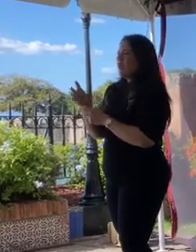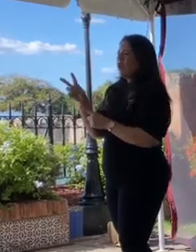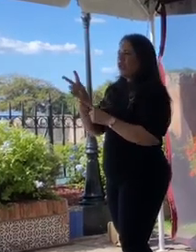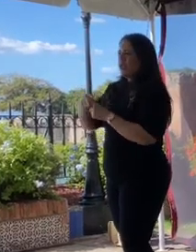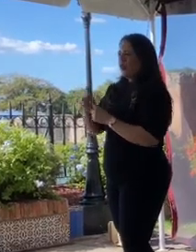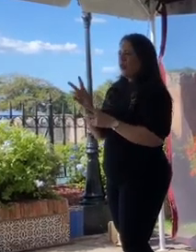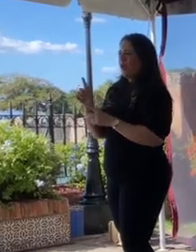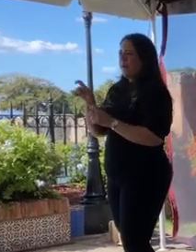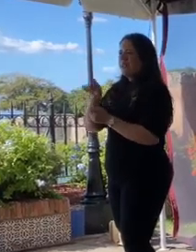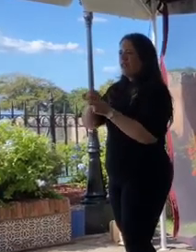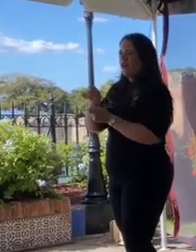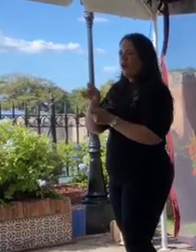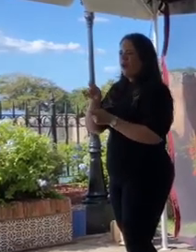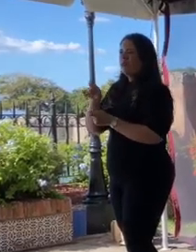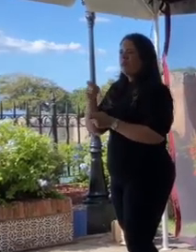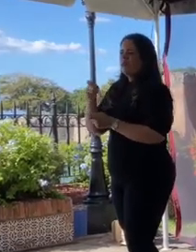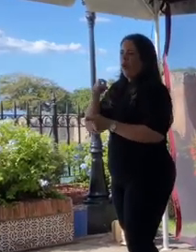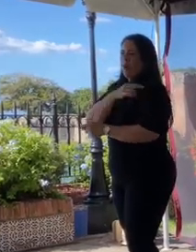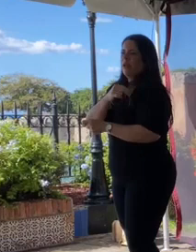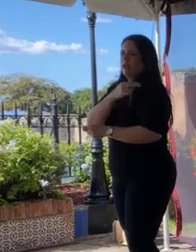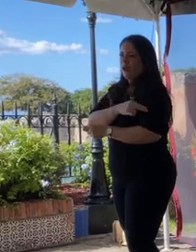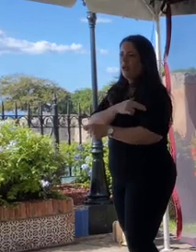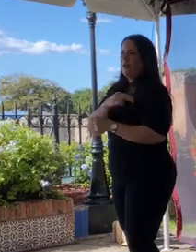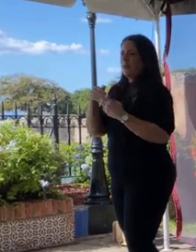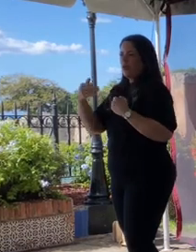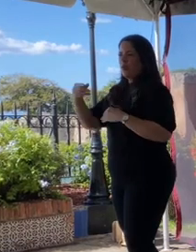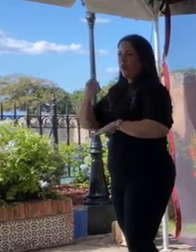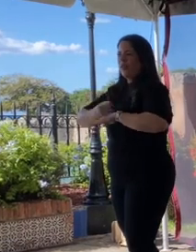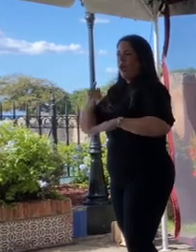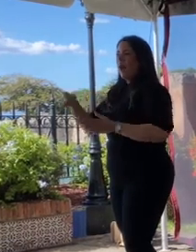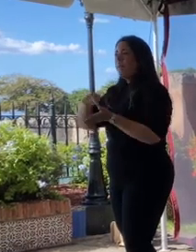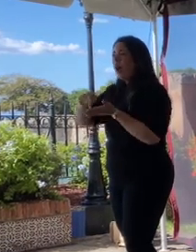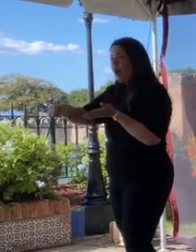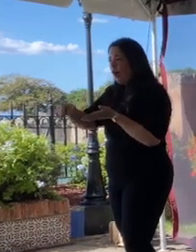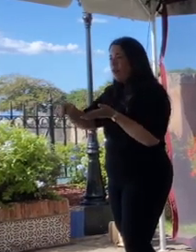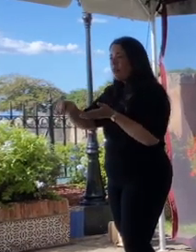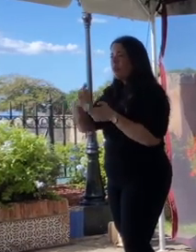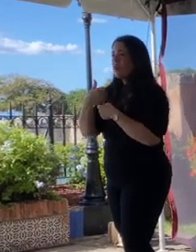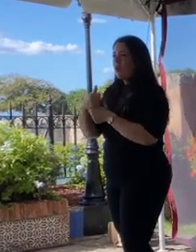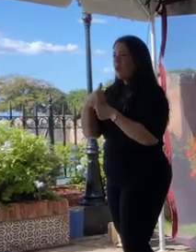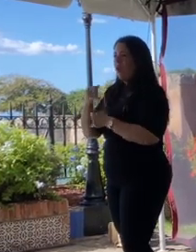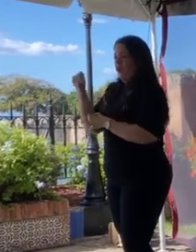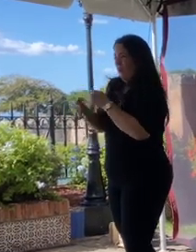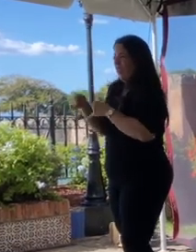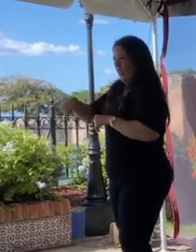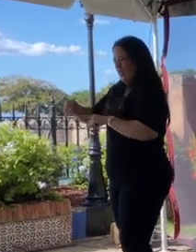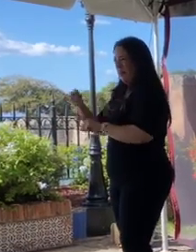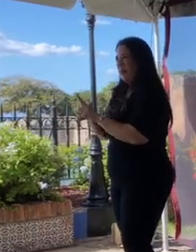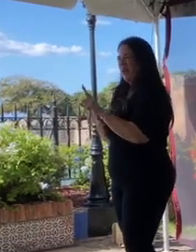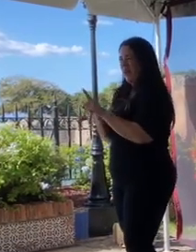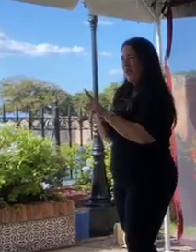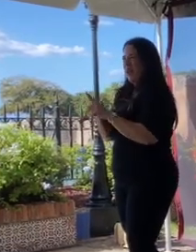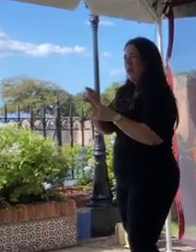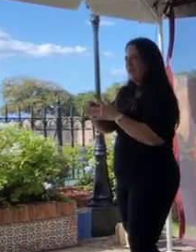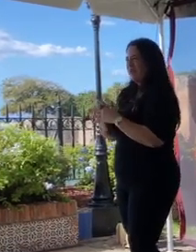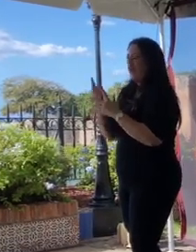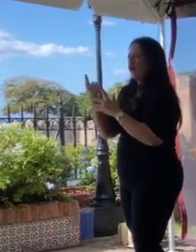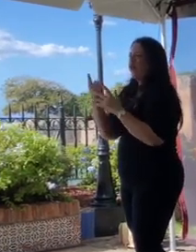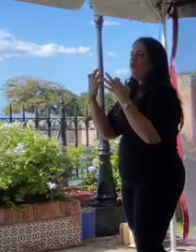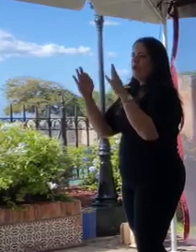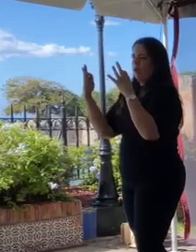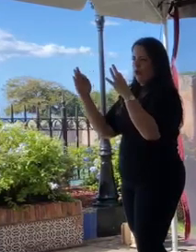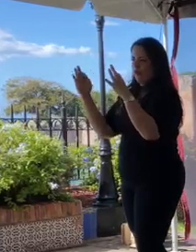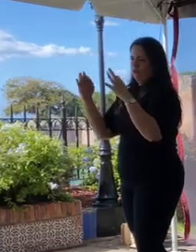directamente de los hospitales en los próximos días. Y los pagos se realizarán a fin de este mes y a principios del mes de